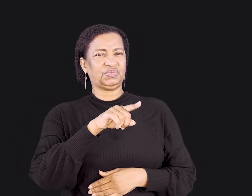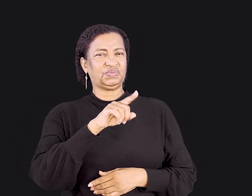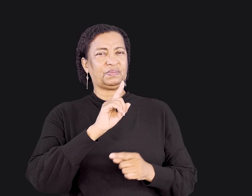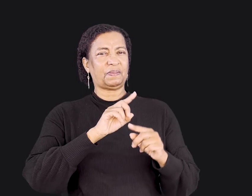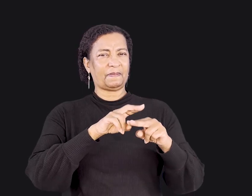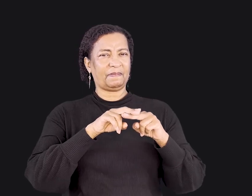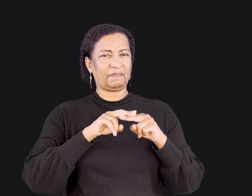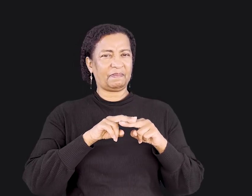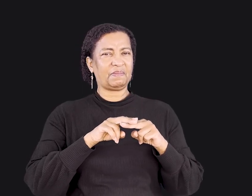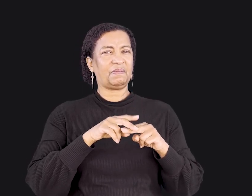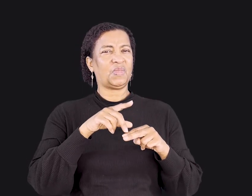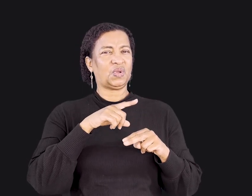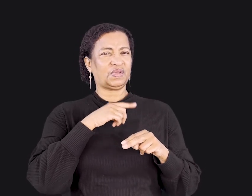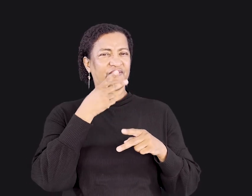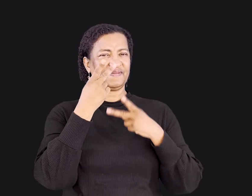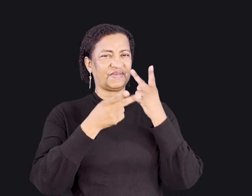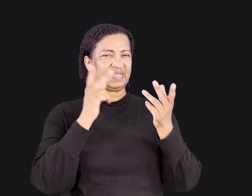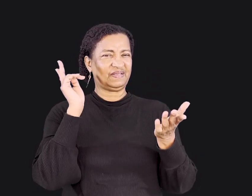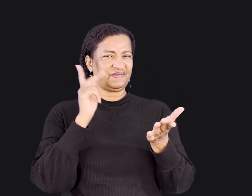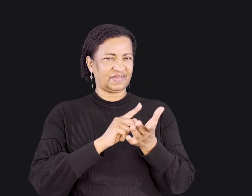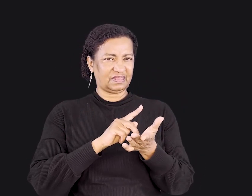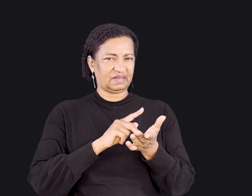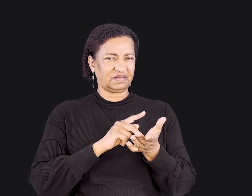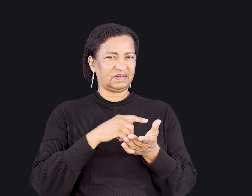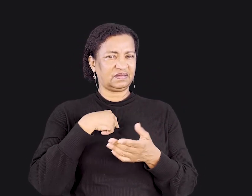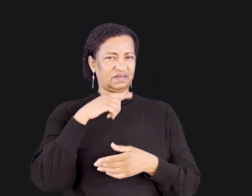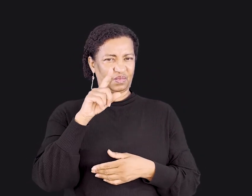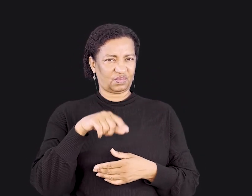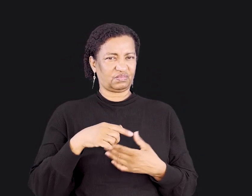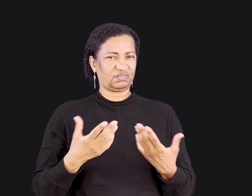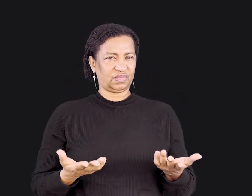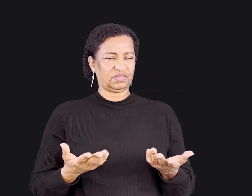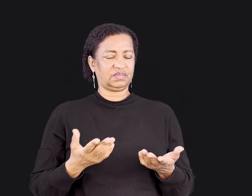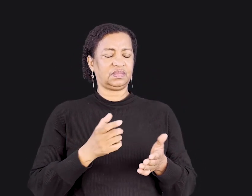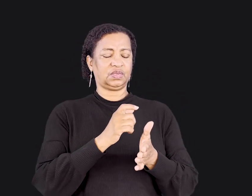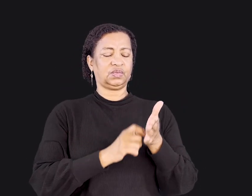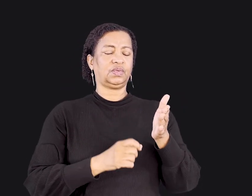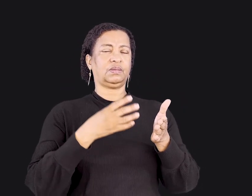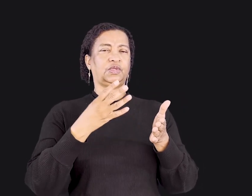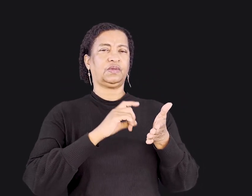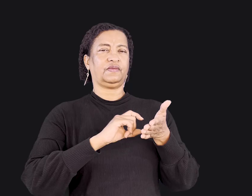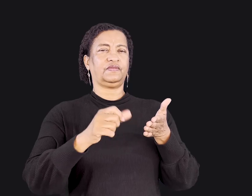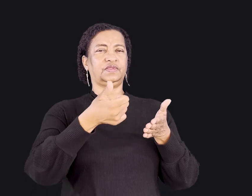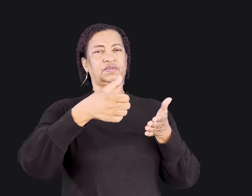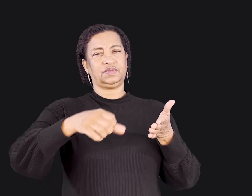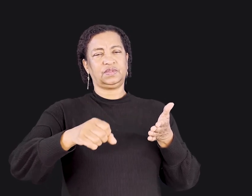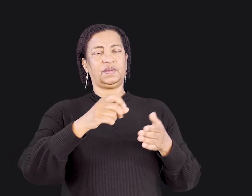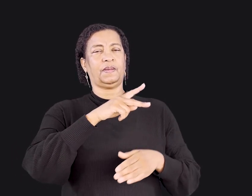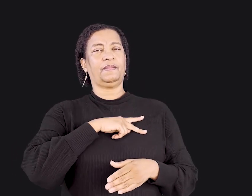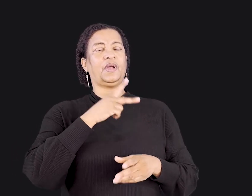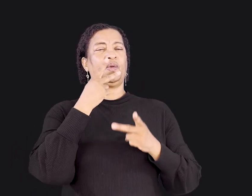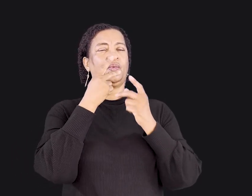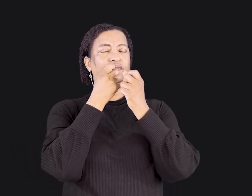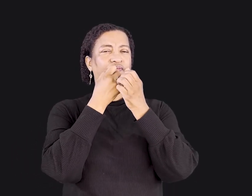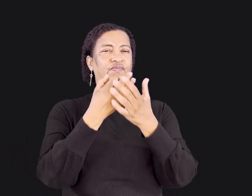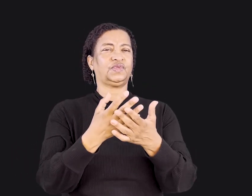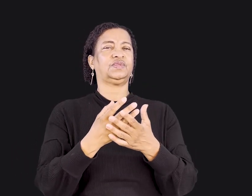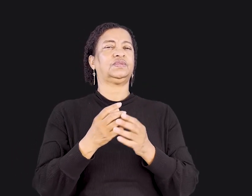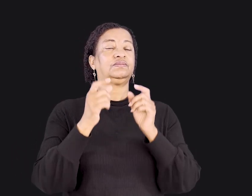a verdade? Depois, no capítulo 4, versículo 19, Paulo fez uma declaração muito interessante, já que estamos